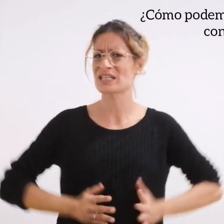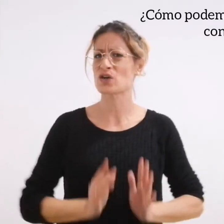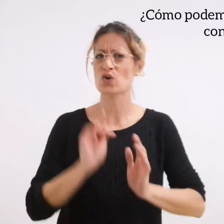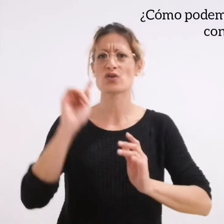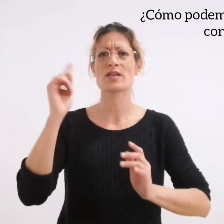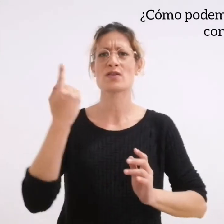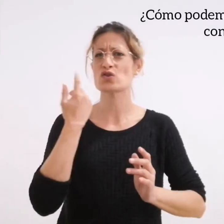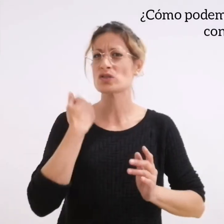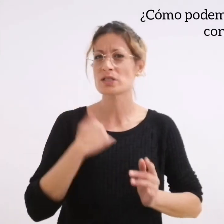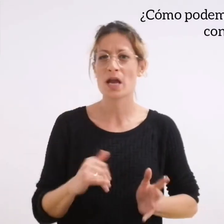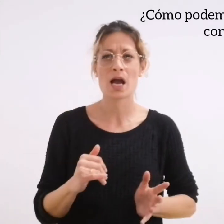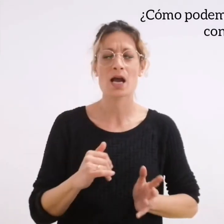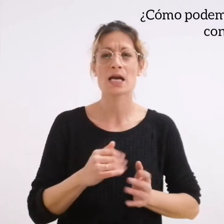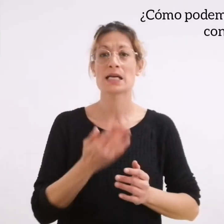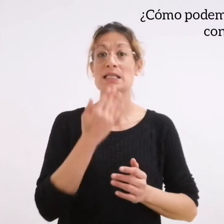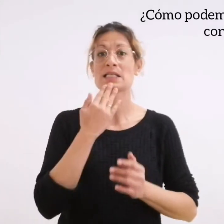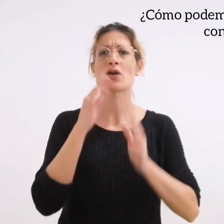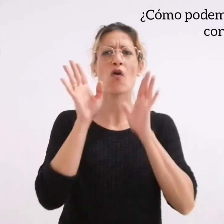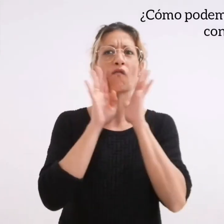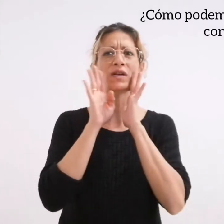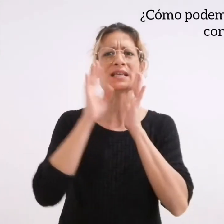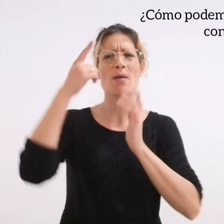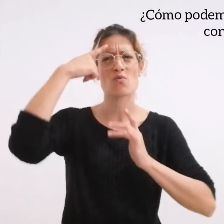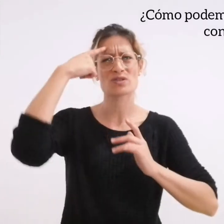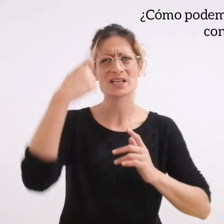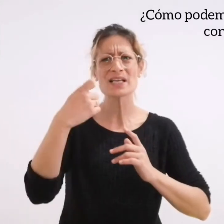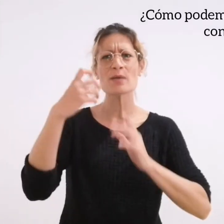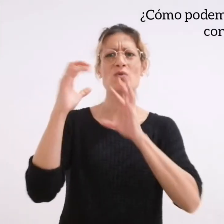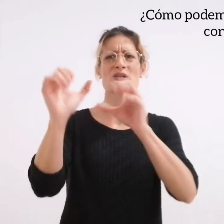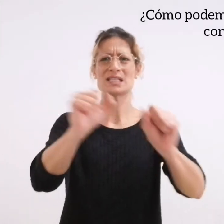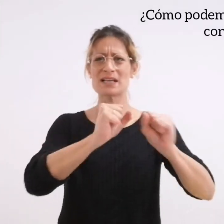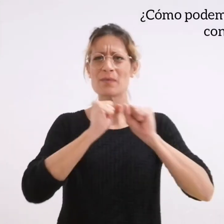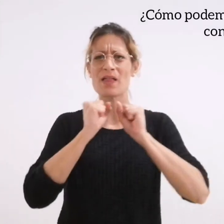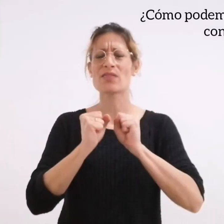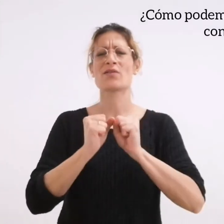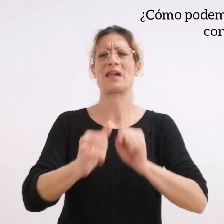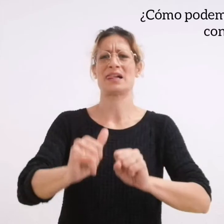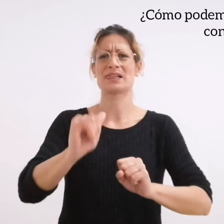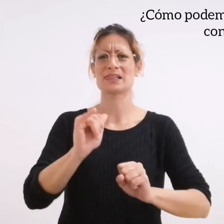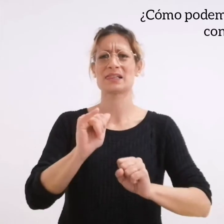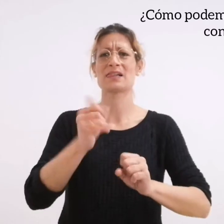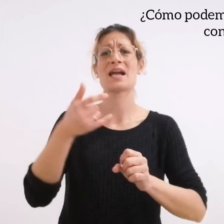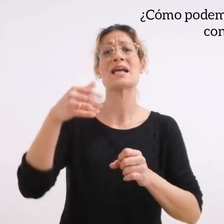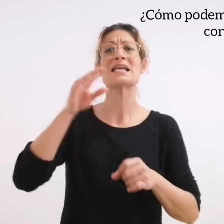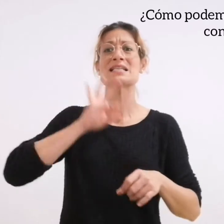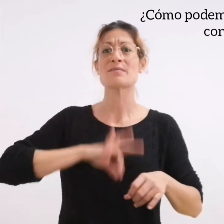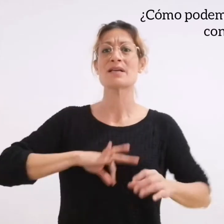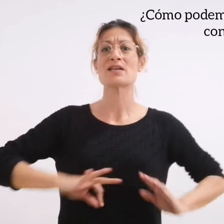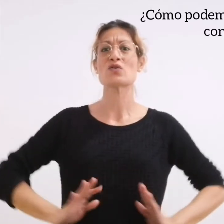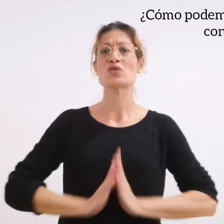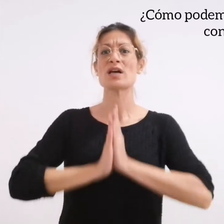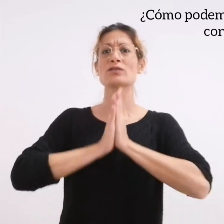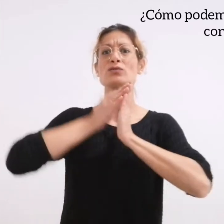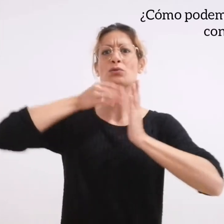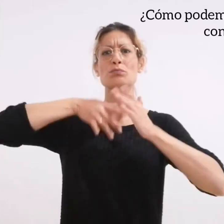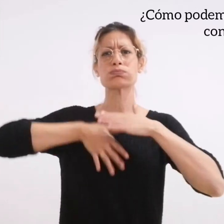poder creer en Él, recibimos esa salvación. Somos salvados, el Espíritu Santo viene en nuestras vidas y